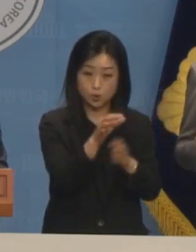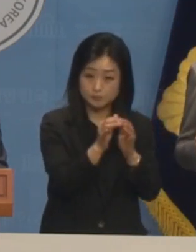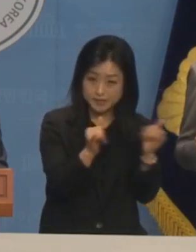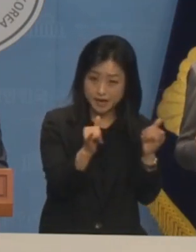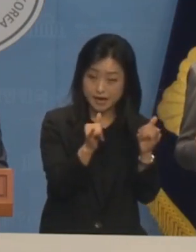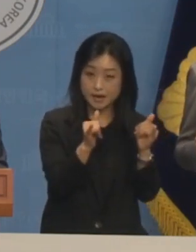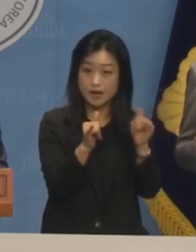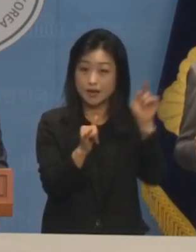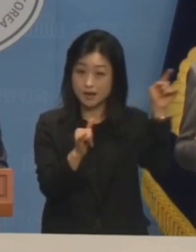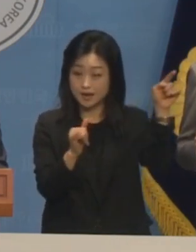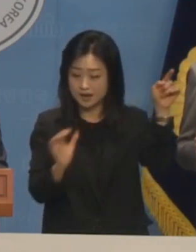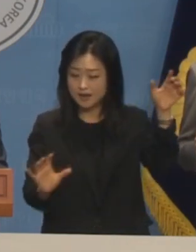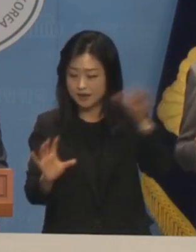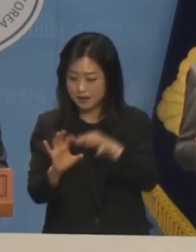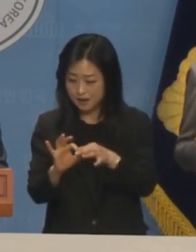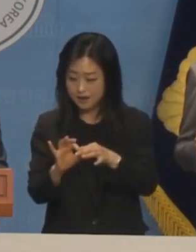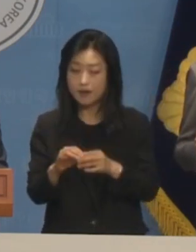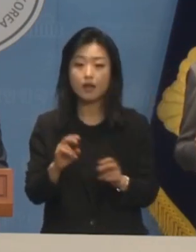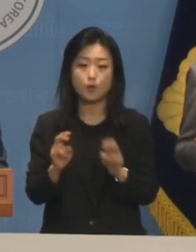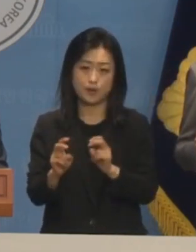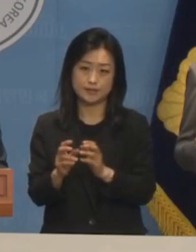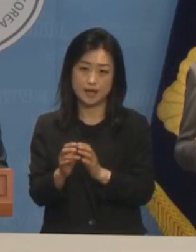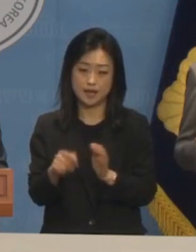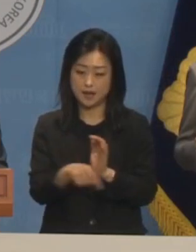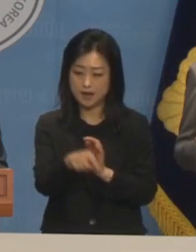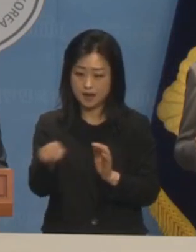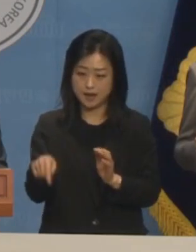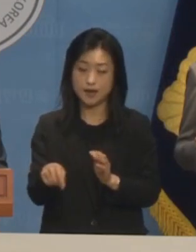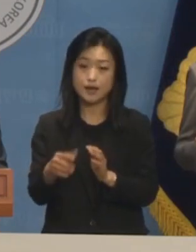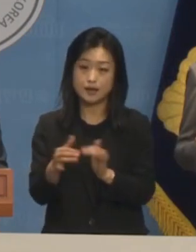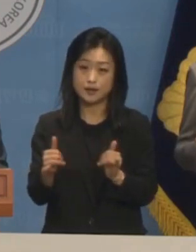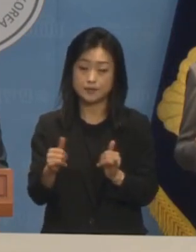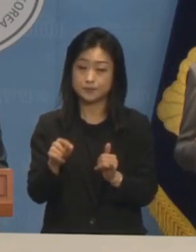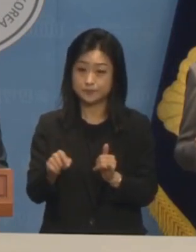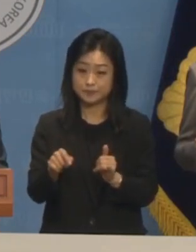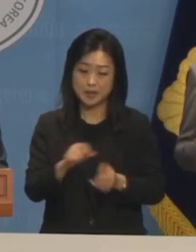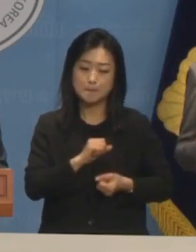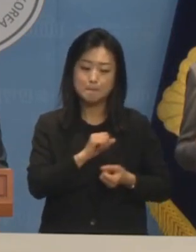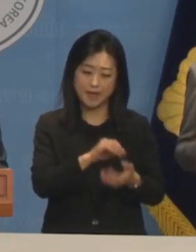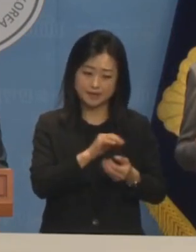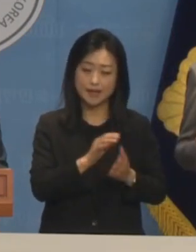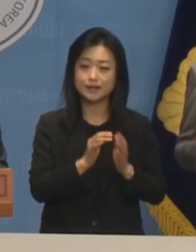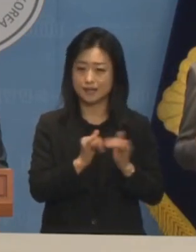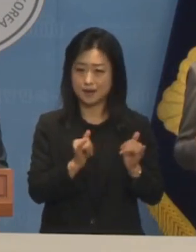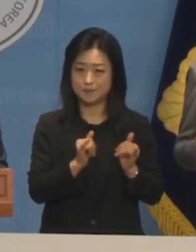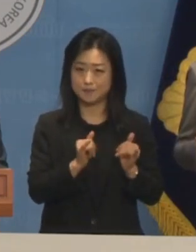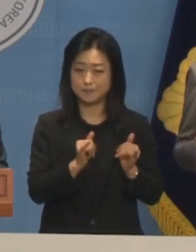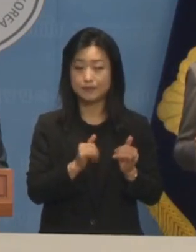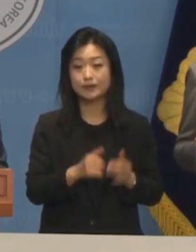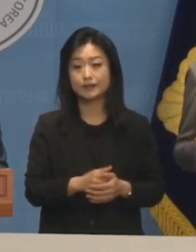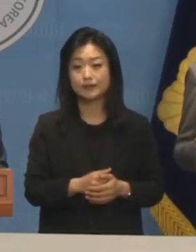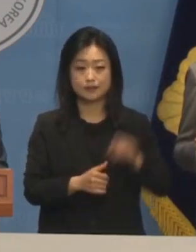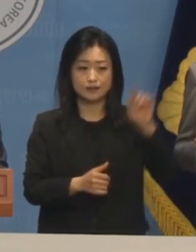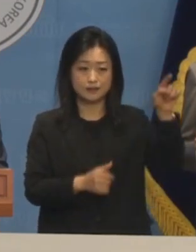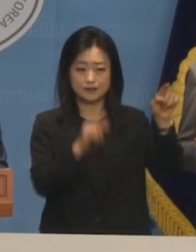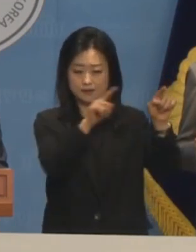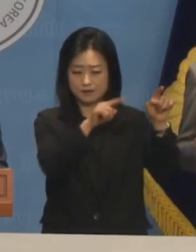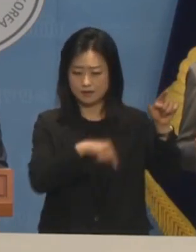플랫폼 사업자와 입점 사업자, 플랫폼 사업자와 배달 택배 업체와 노동자